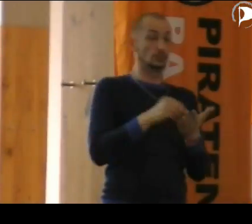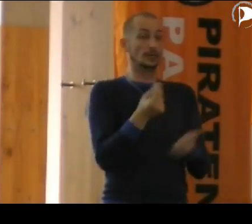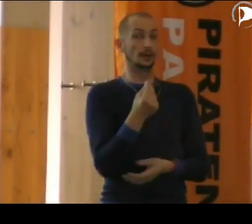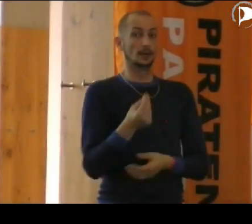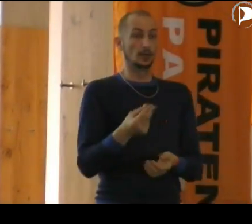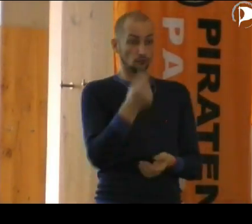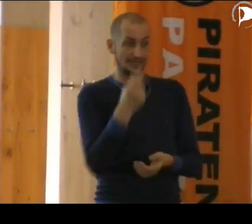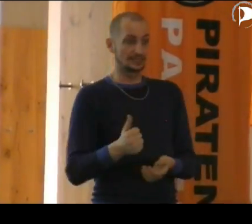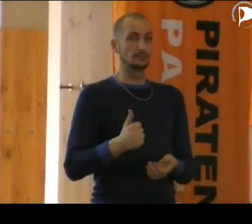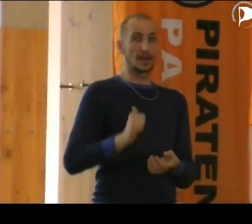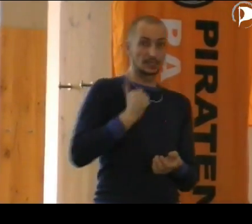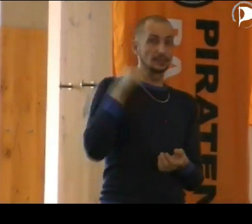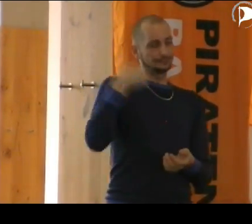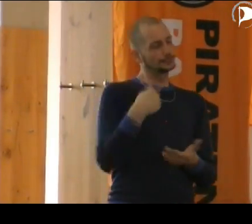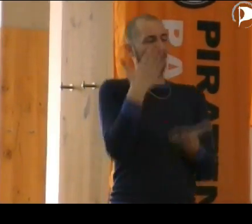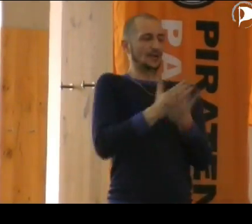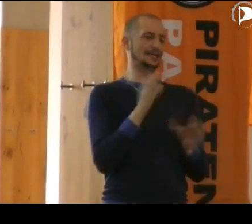eine zeit lang